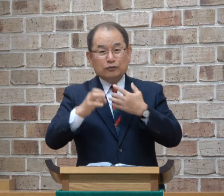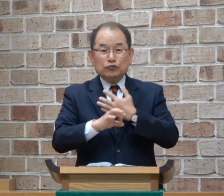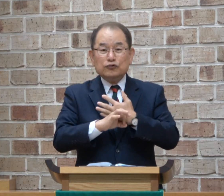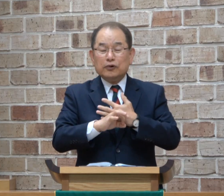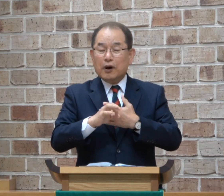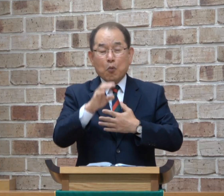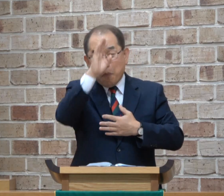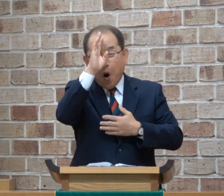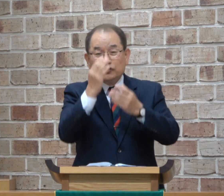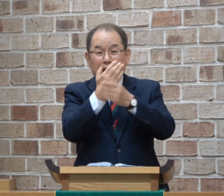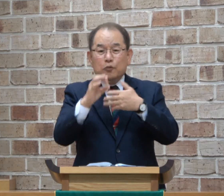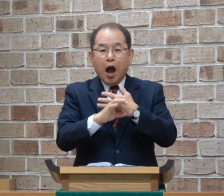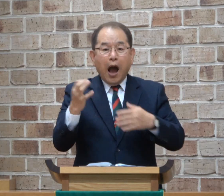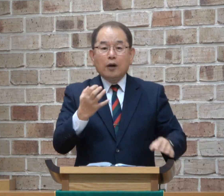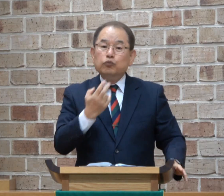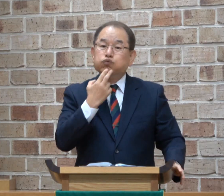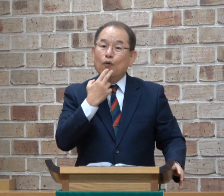병이 났을 때 아프지 않으면